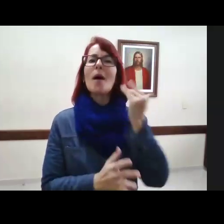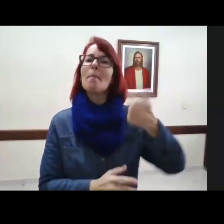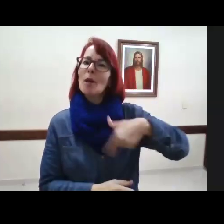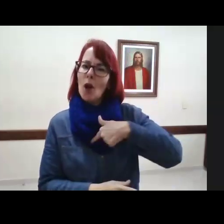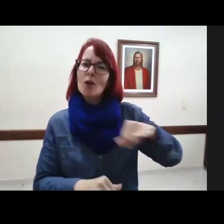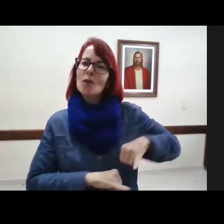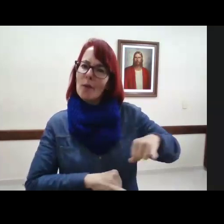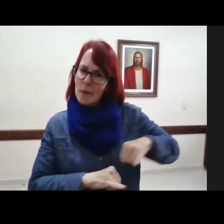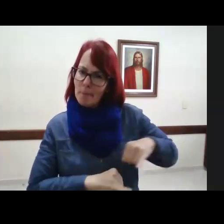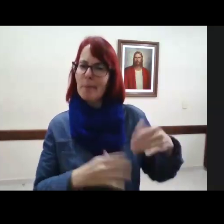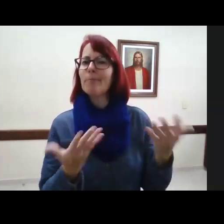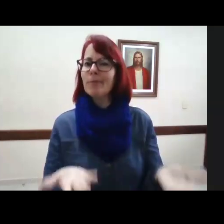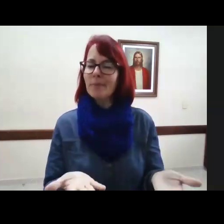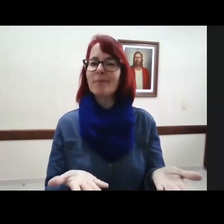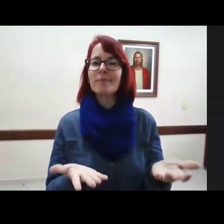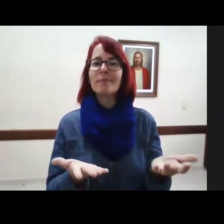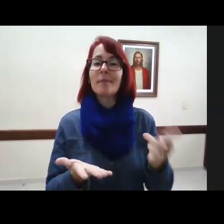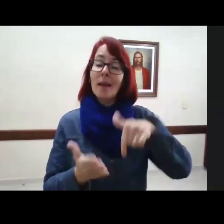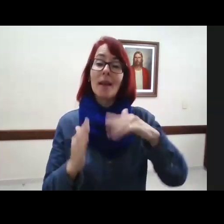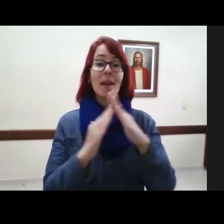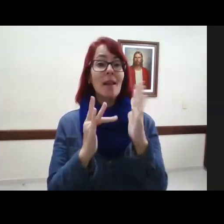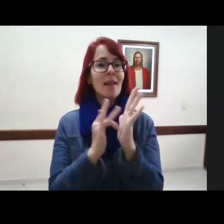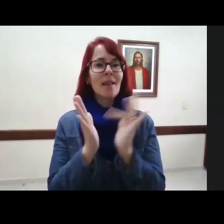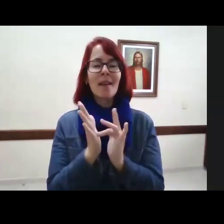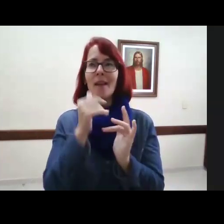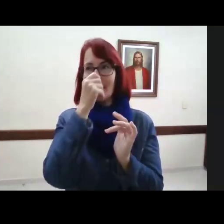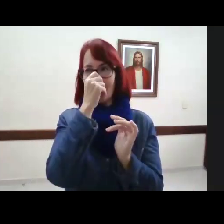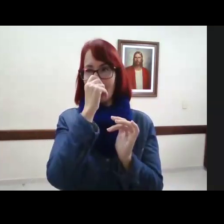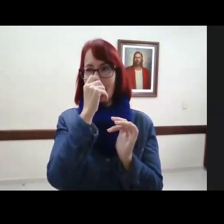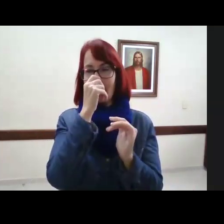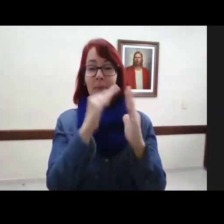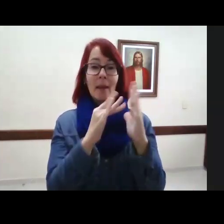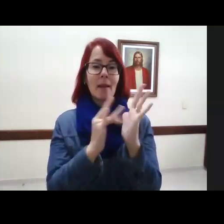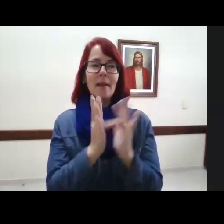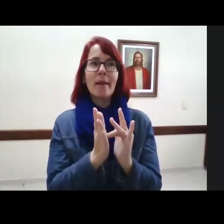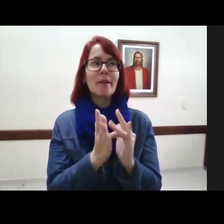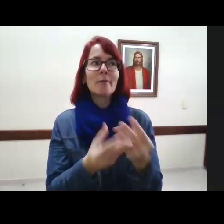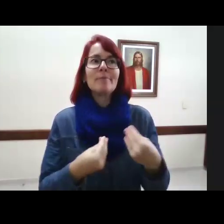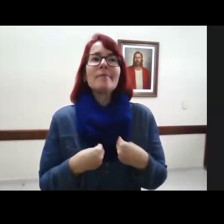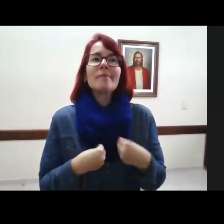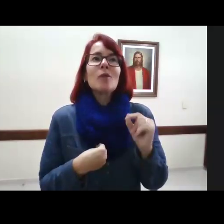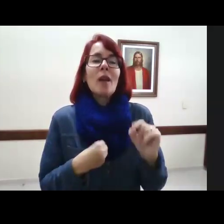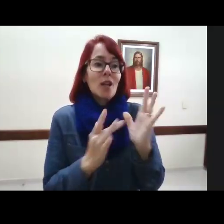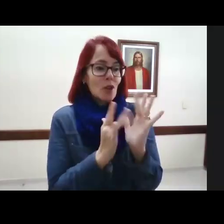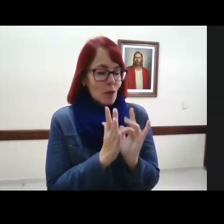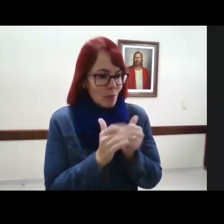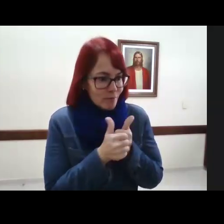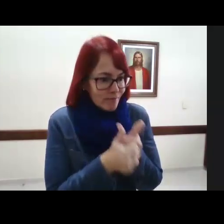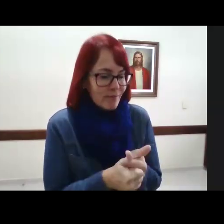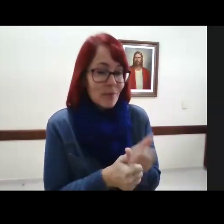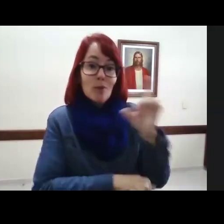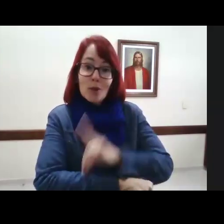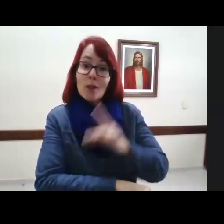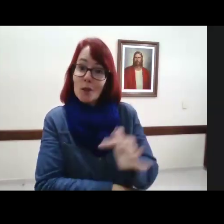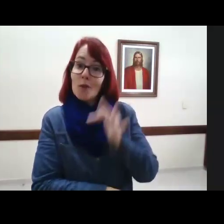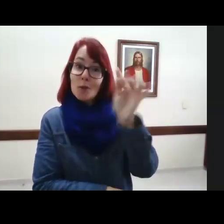carrega. E essa igreja, ela nos proporciona nos aproximarmos dele e um dia voltar a viver com o